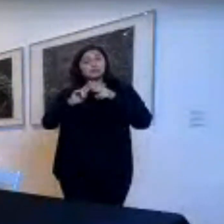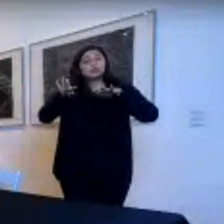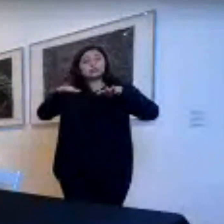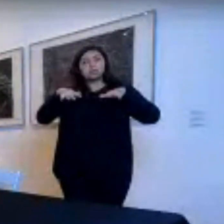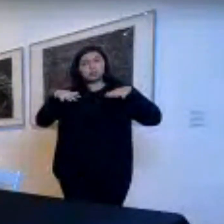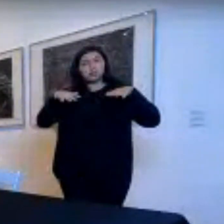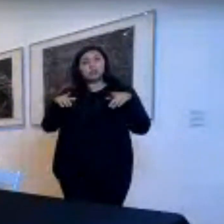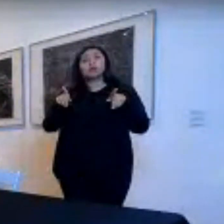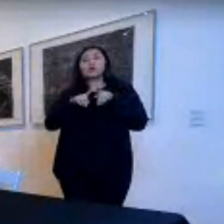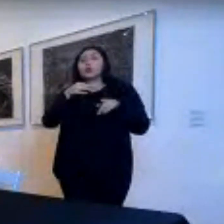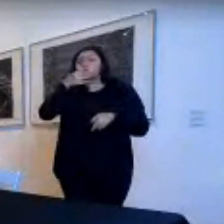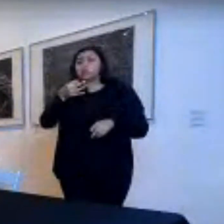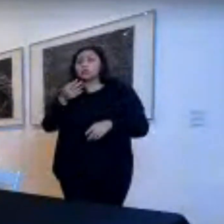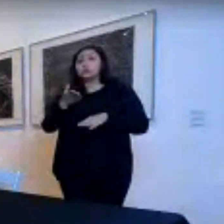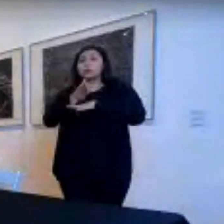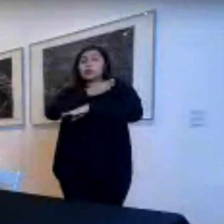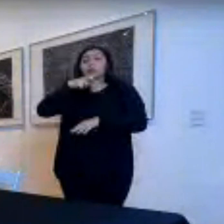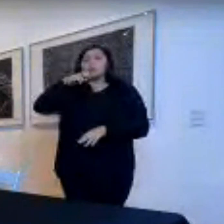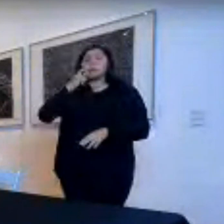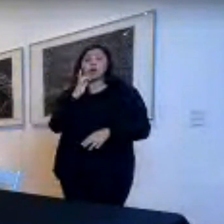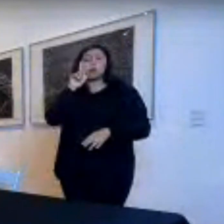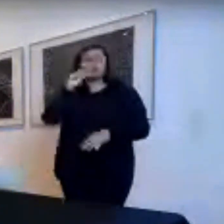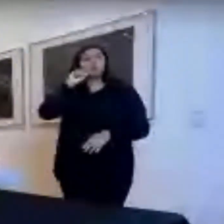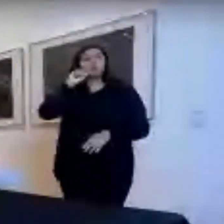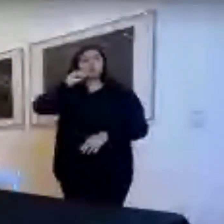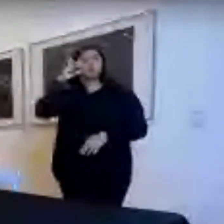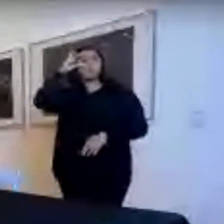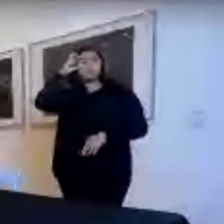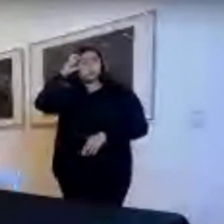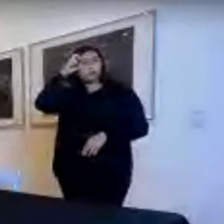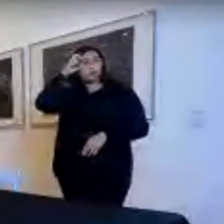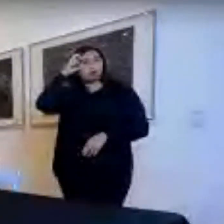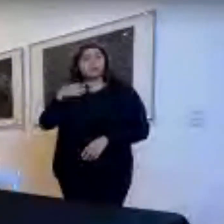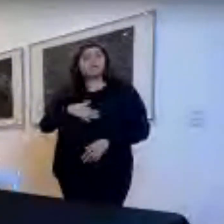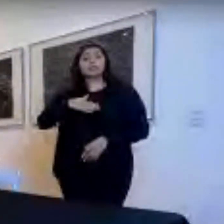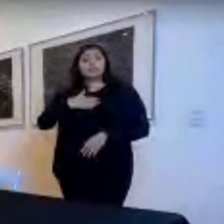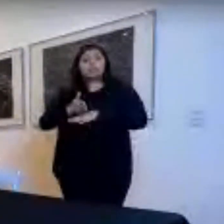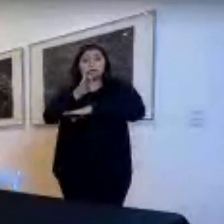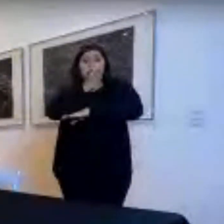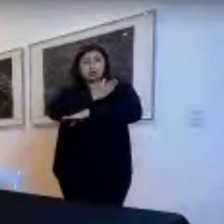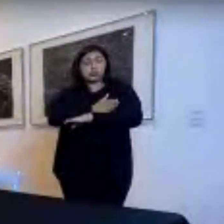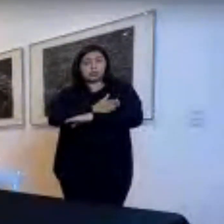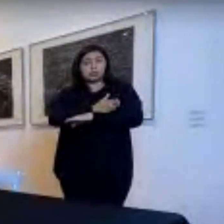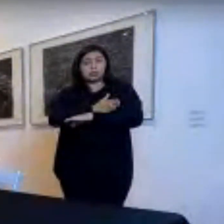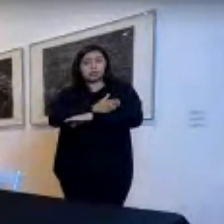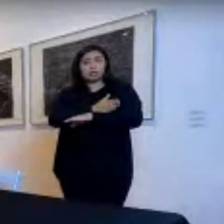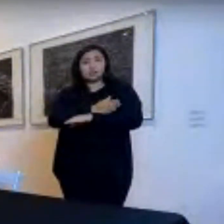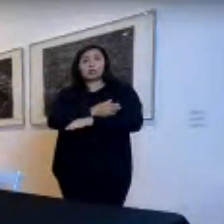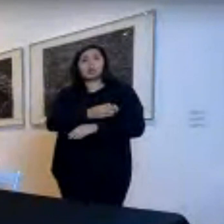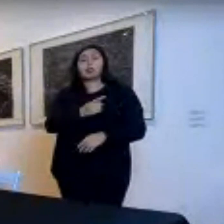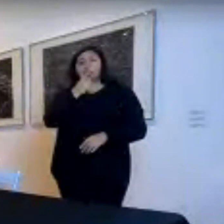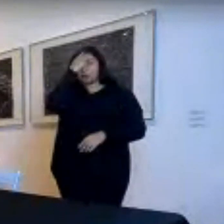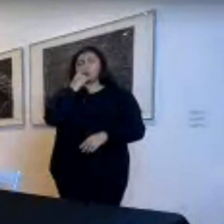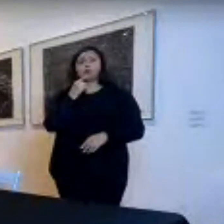yo quisiera, antes que nada, decir que el Museo Madrid, pero el